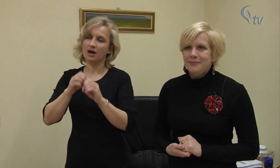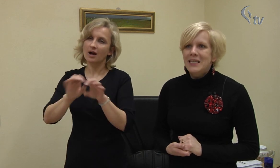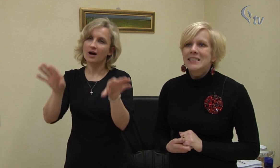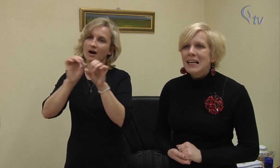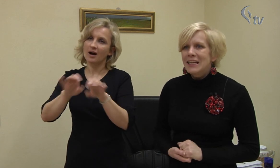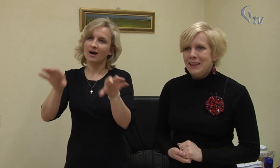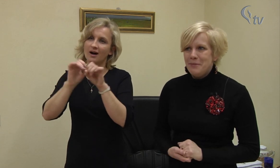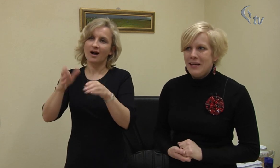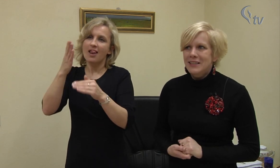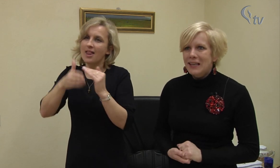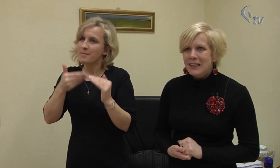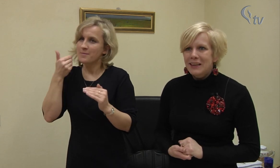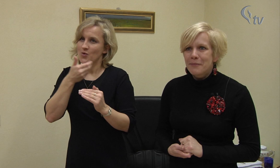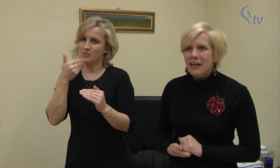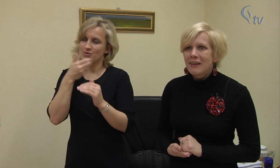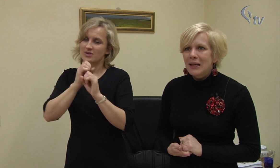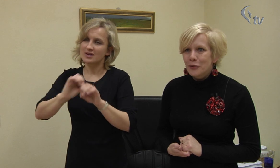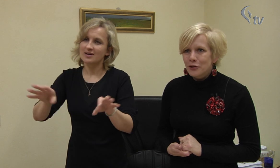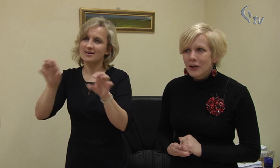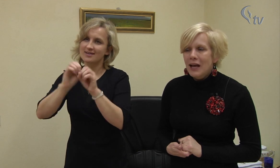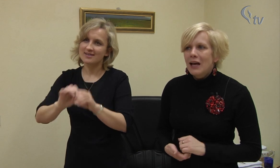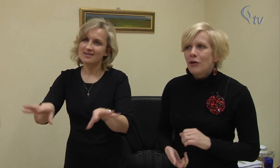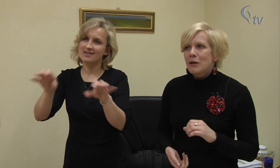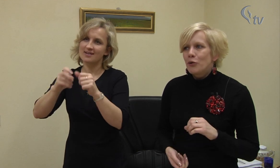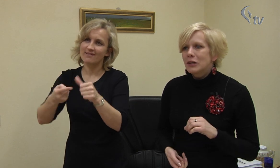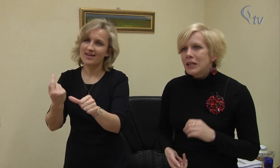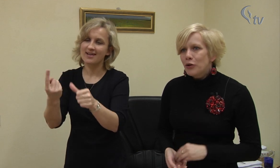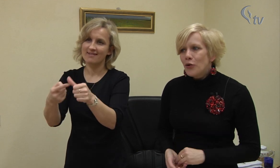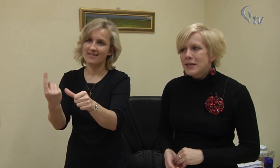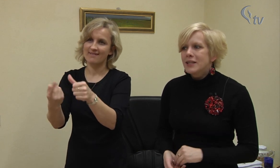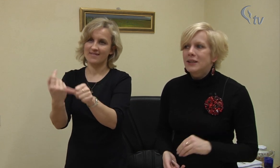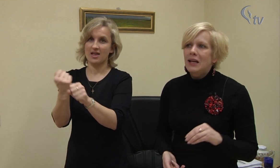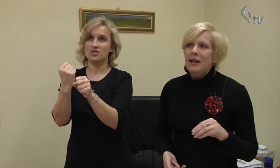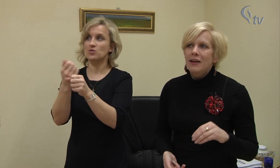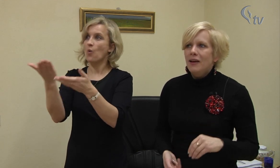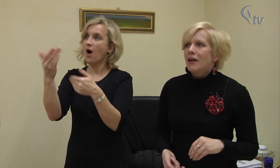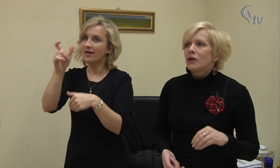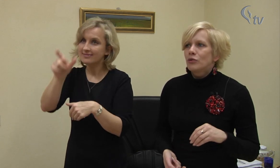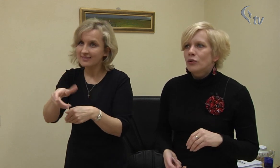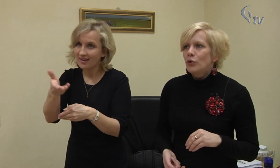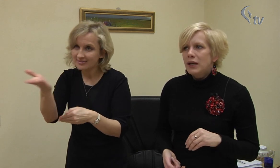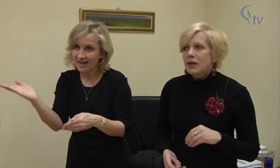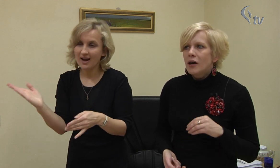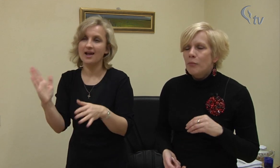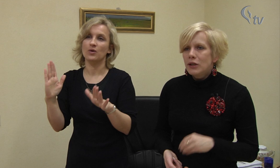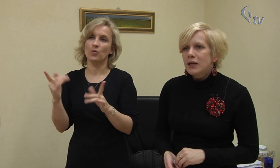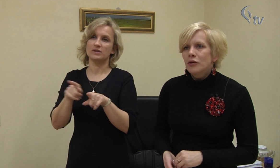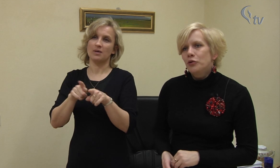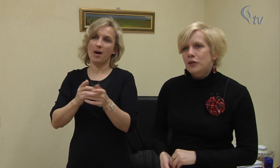ja selgitamine. Ja selgitamine ja veel kord ühelt poolt nii tööandjatele kui ka